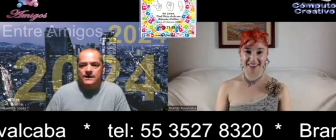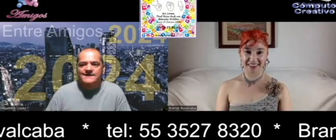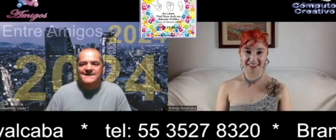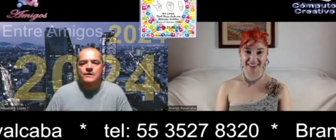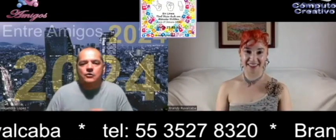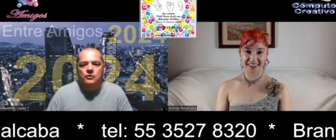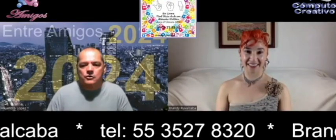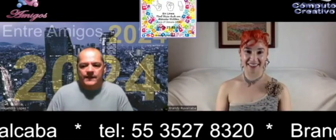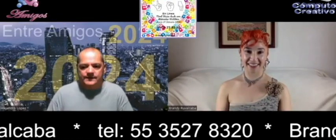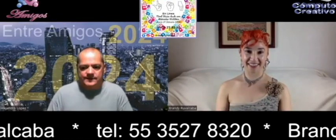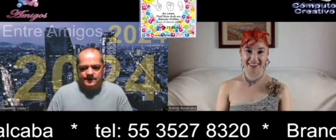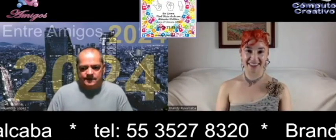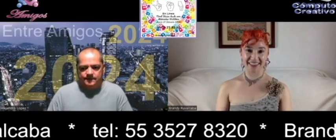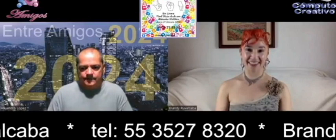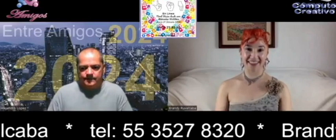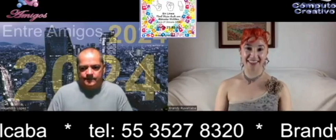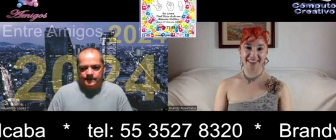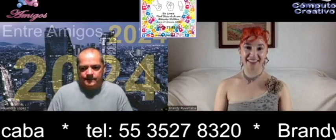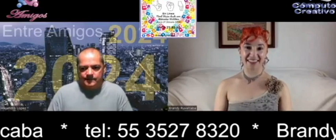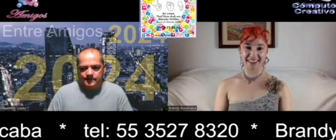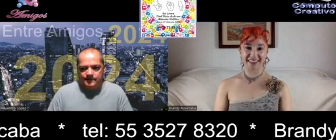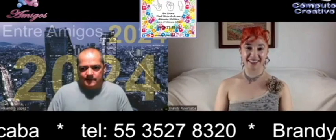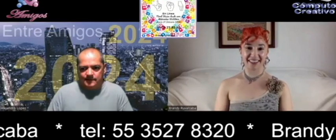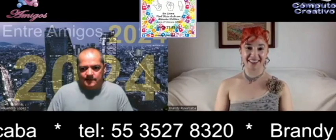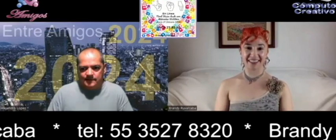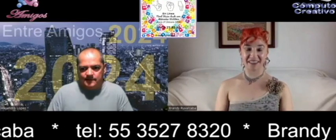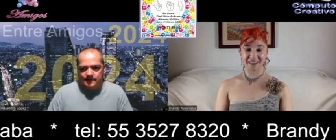humano es el no que hacer.